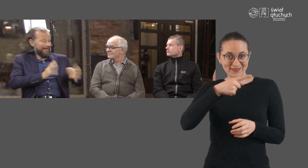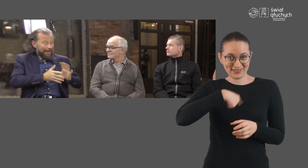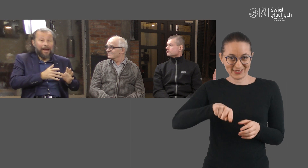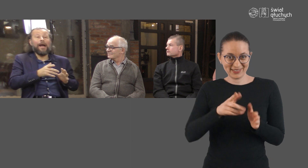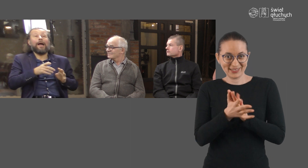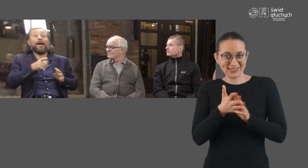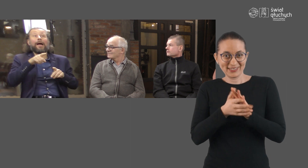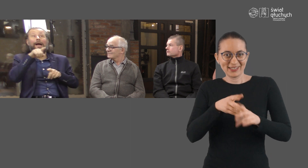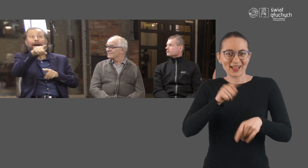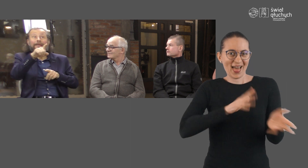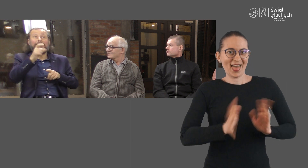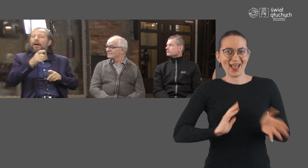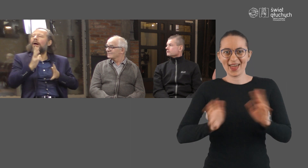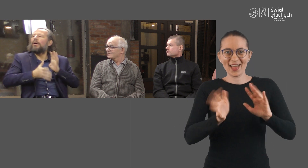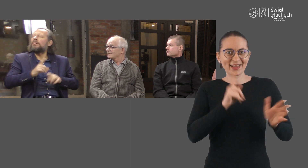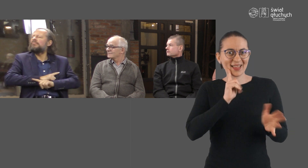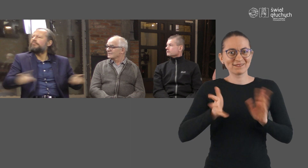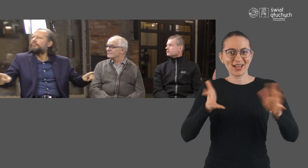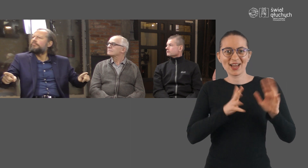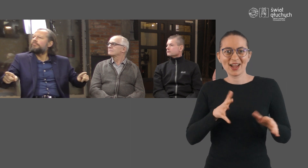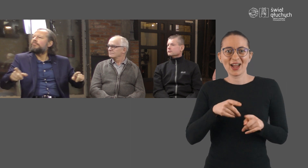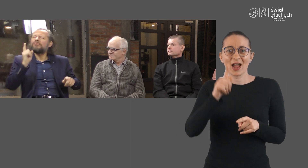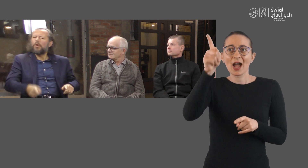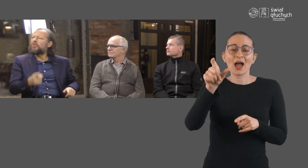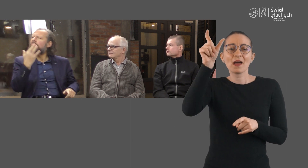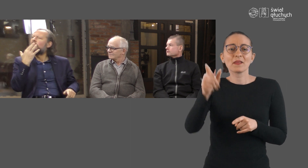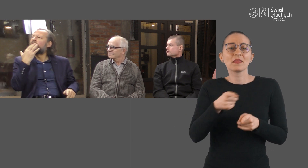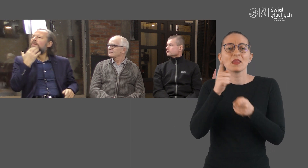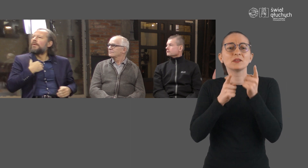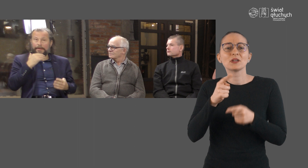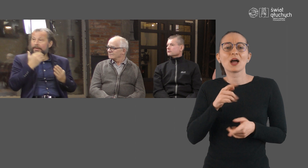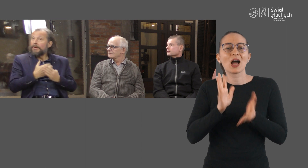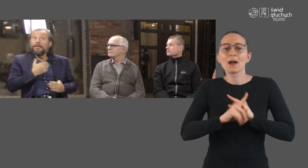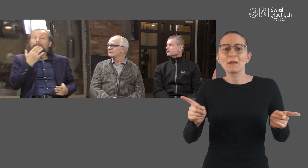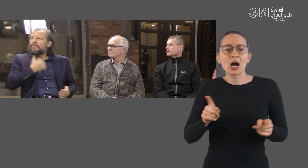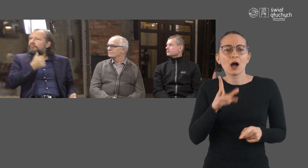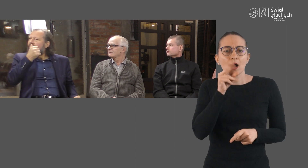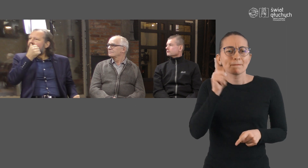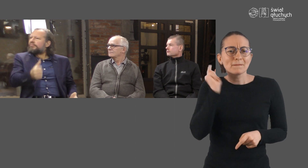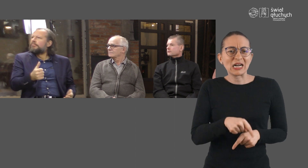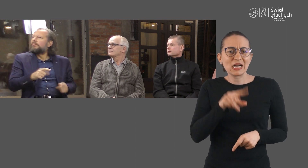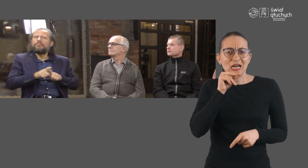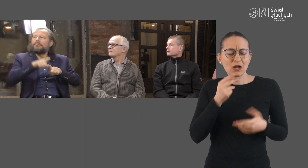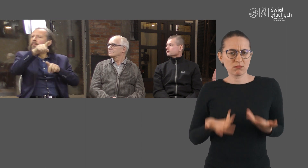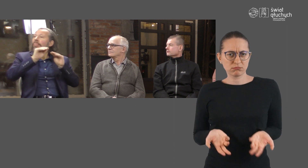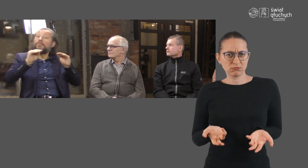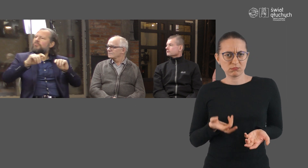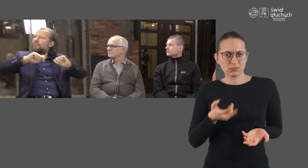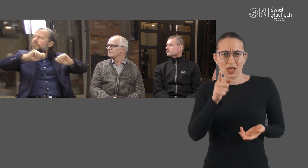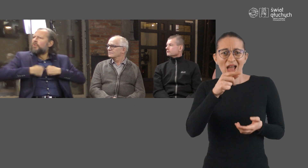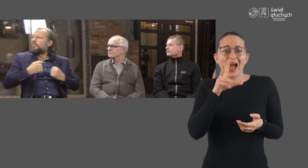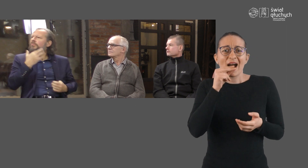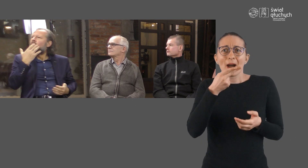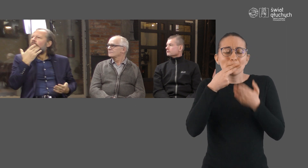My w czasie lekcji sobie migaliśmy, a nauczyciele nam zakazywali używać języka migowego, kazali nam mówić,